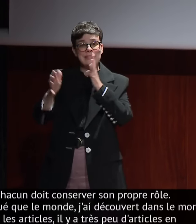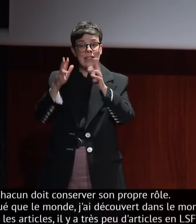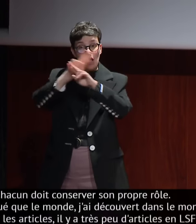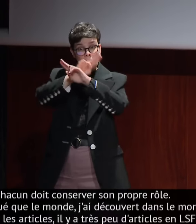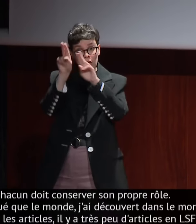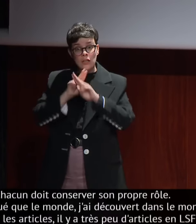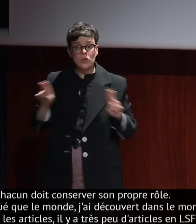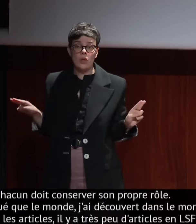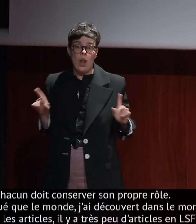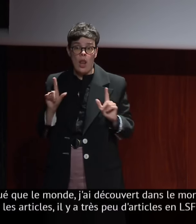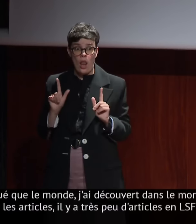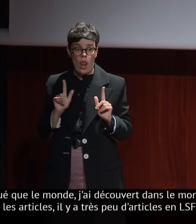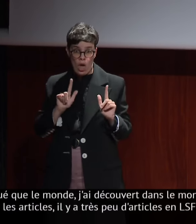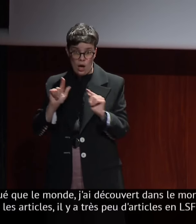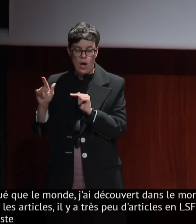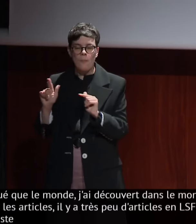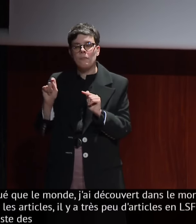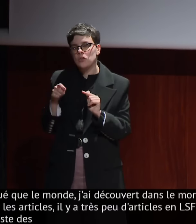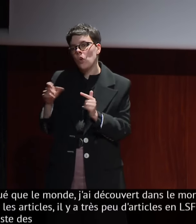dans lesquels il y a